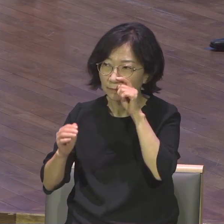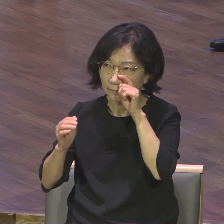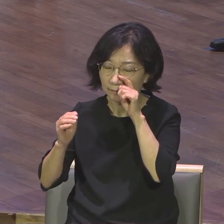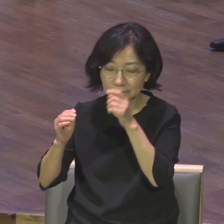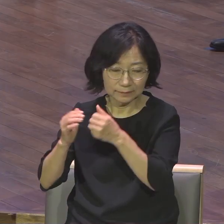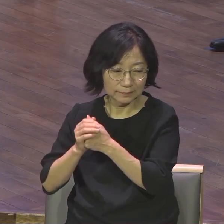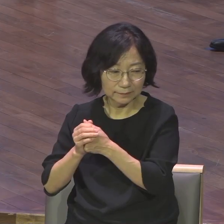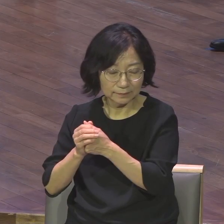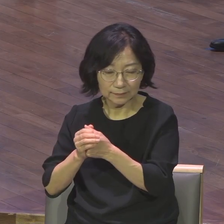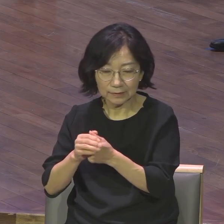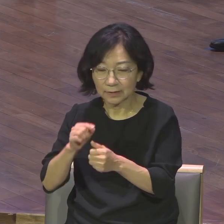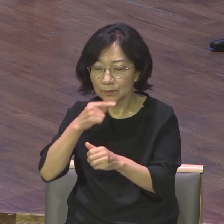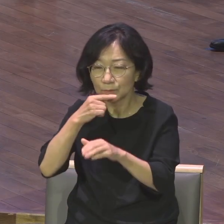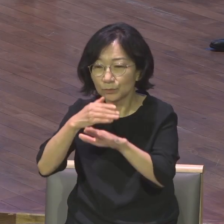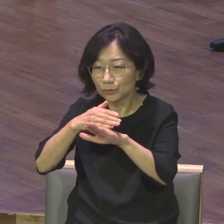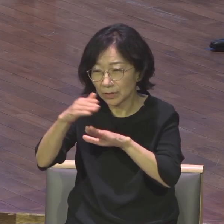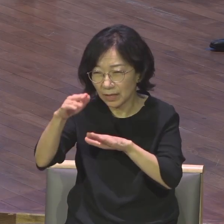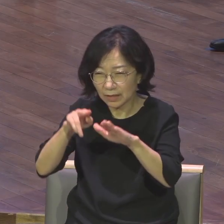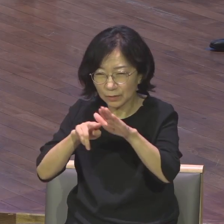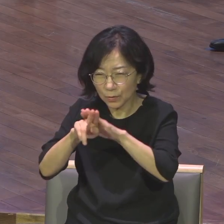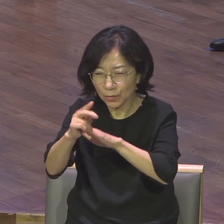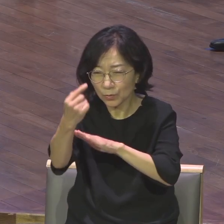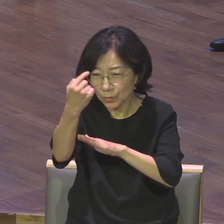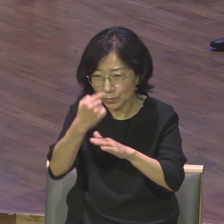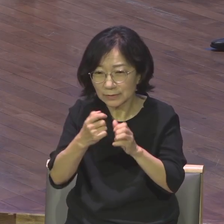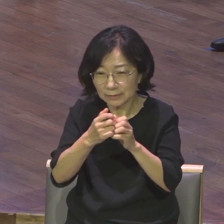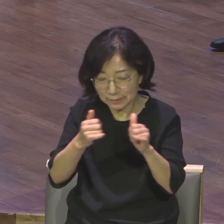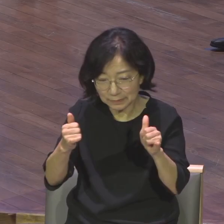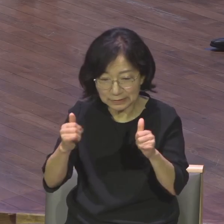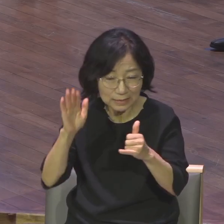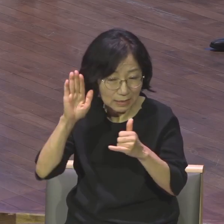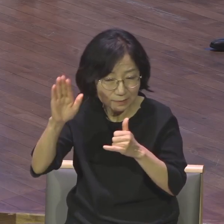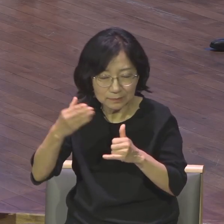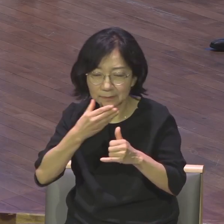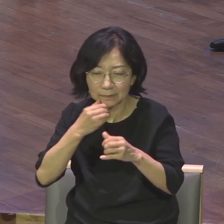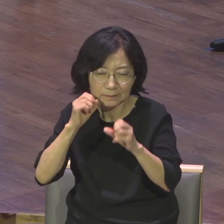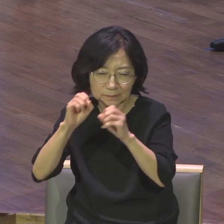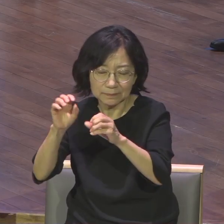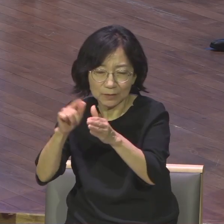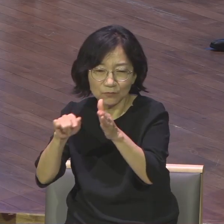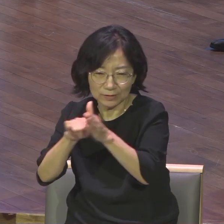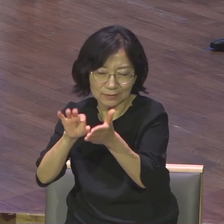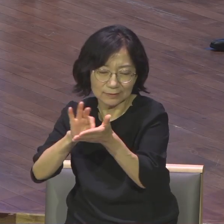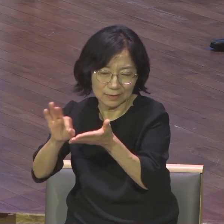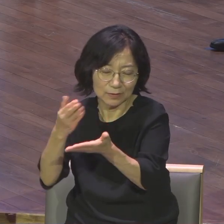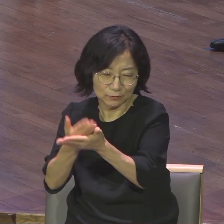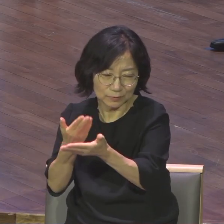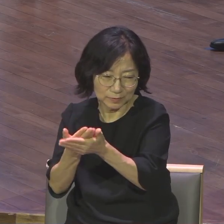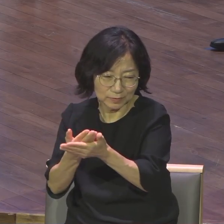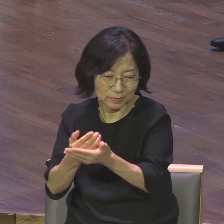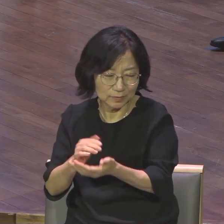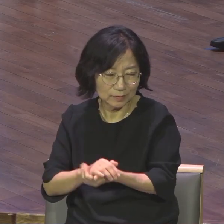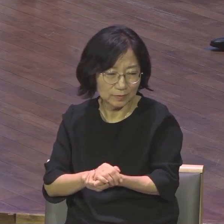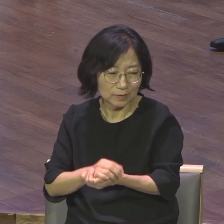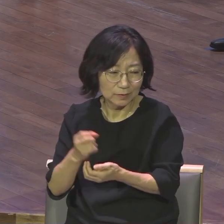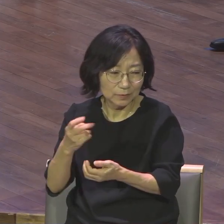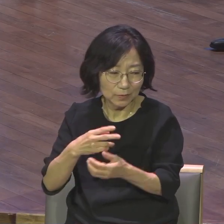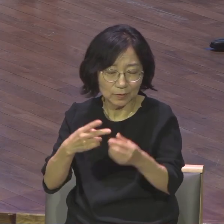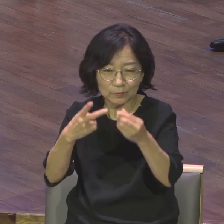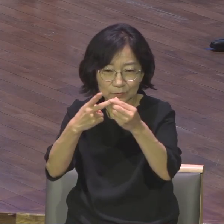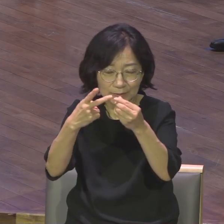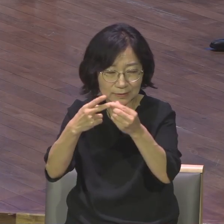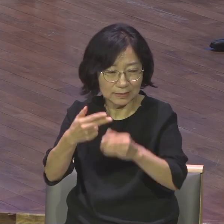준비시켜줘서 저 탈북민들에게 북한 복음화에 쓰임 받는 훈련된 제자들이 되게 하여 주옵소서. 기도해 주시기 바라고.